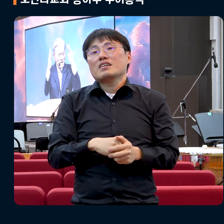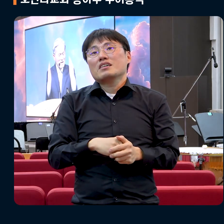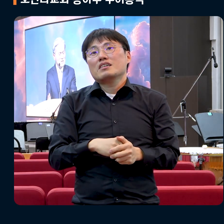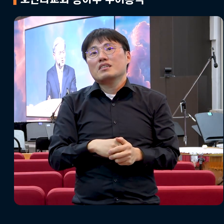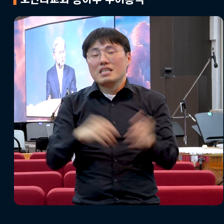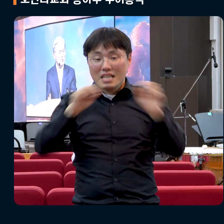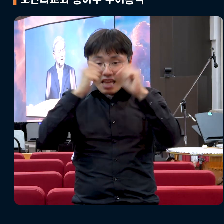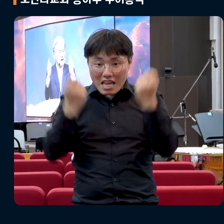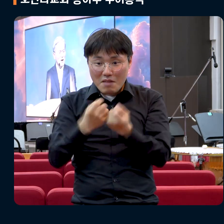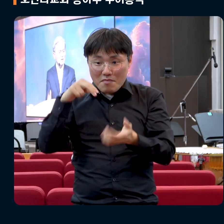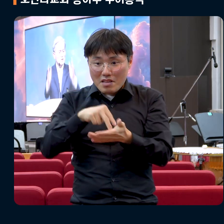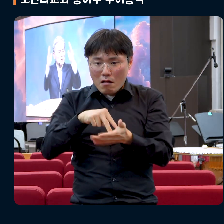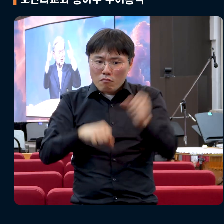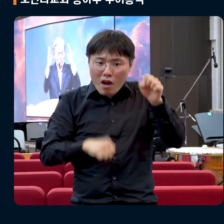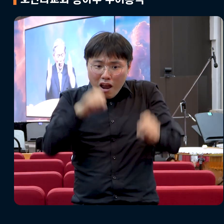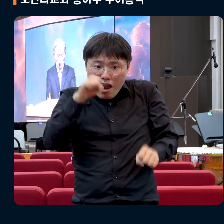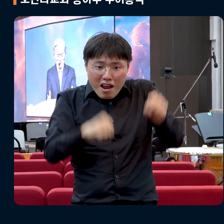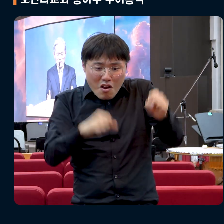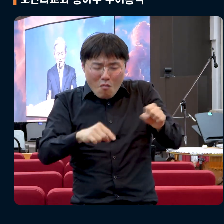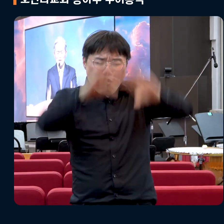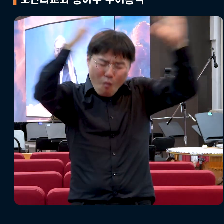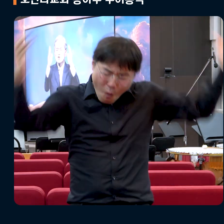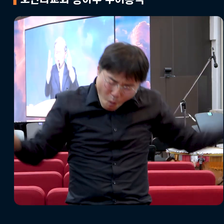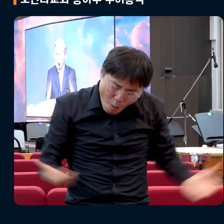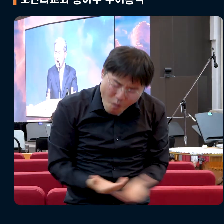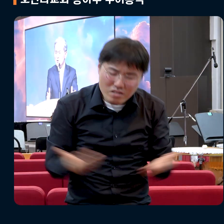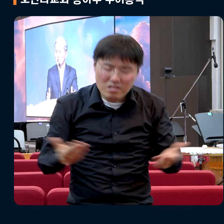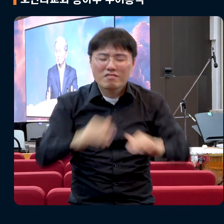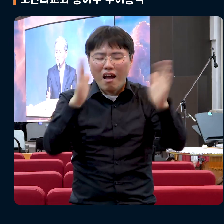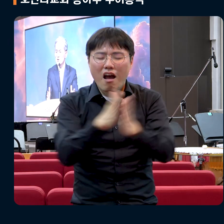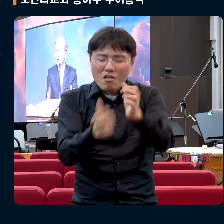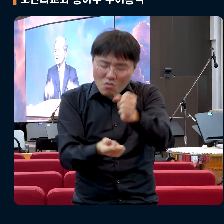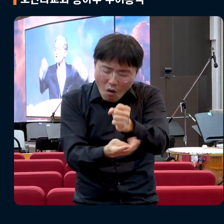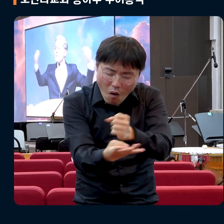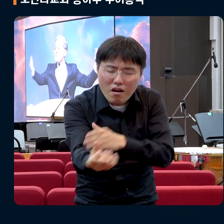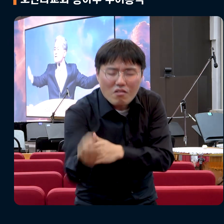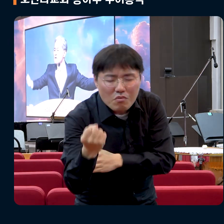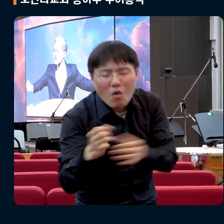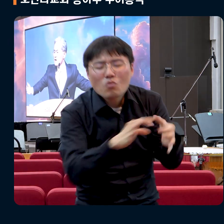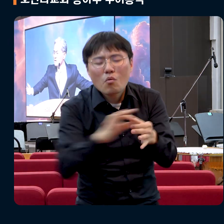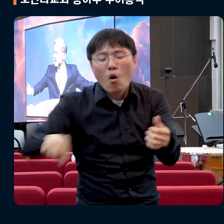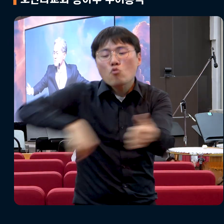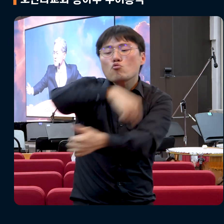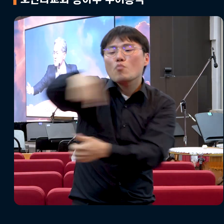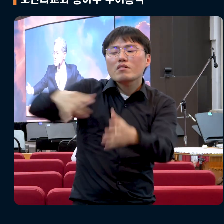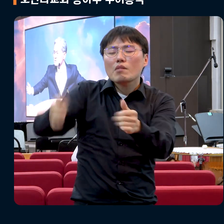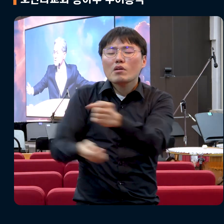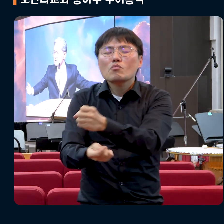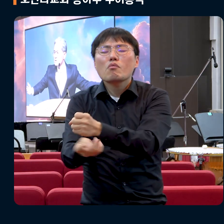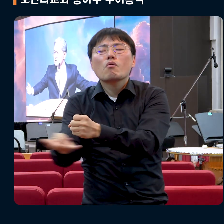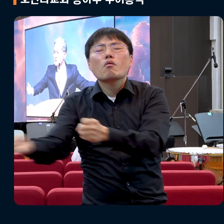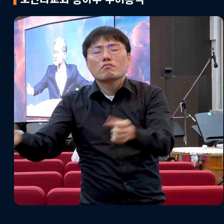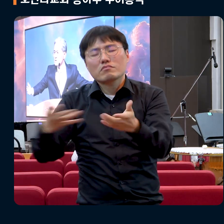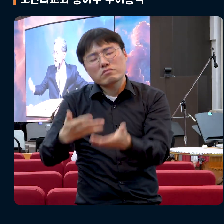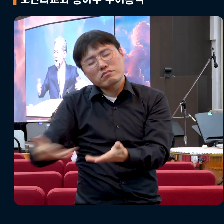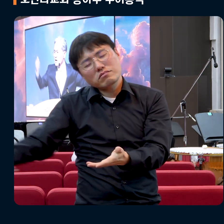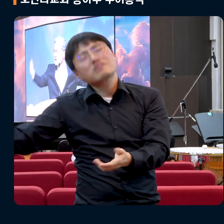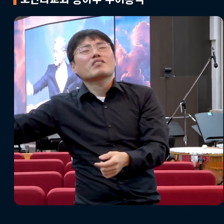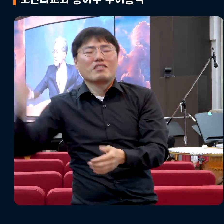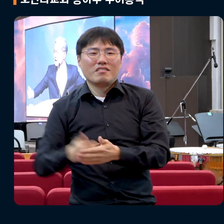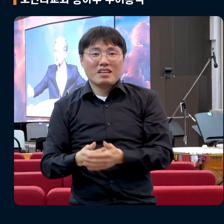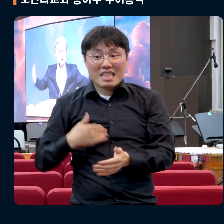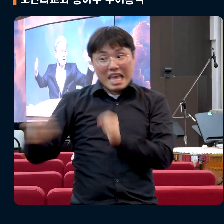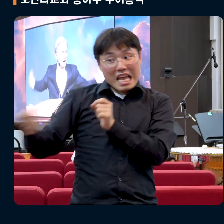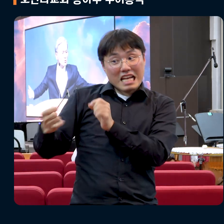정말 개인적으로 행하는 그 모든 일들이 영향력을 통해서 옆에 있는 사람한테 간다 그 말입니다.